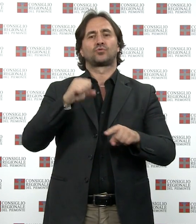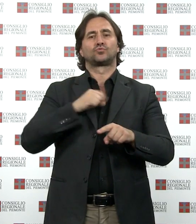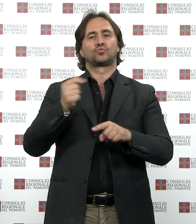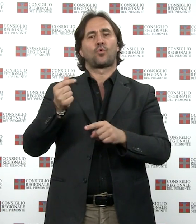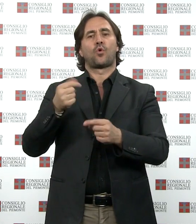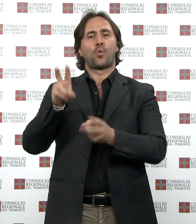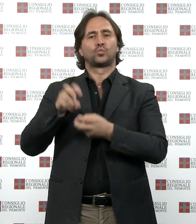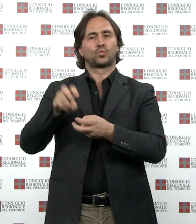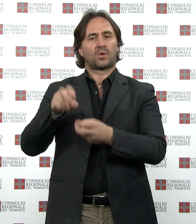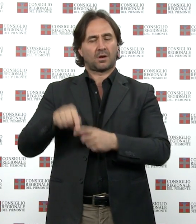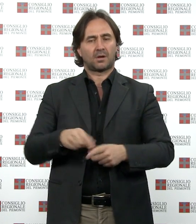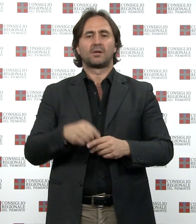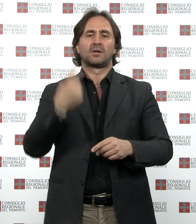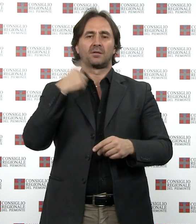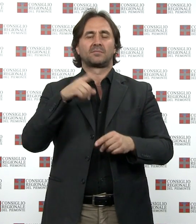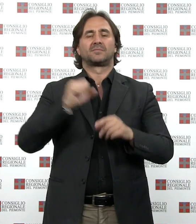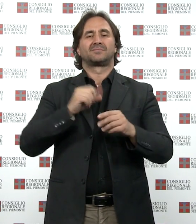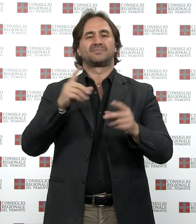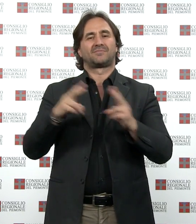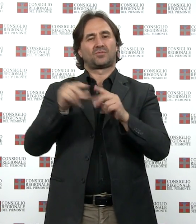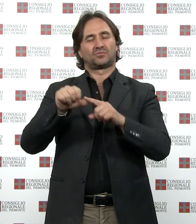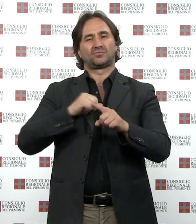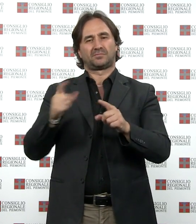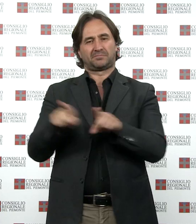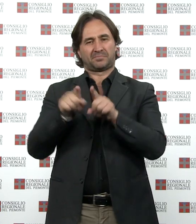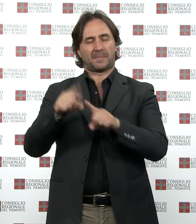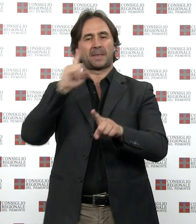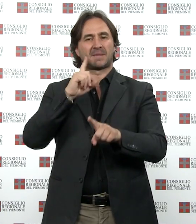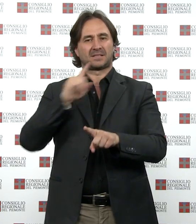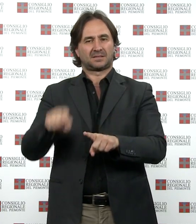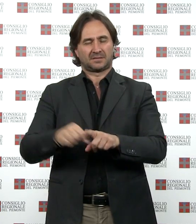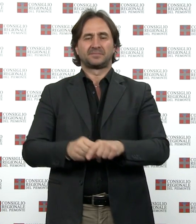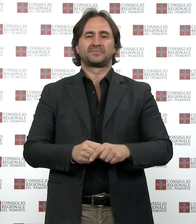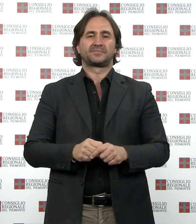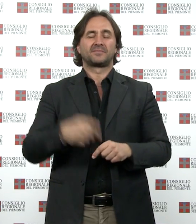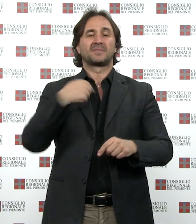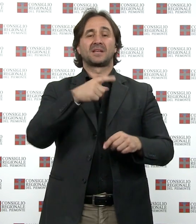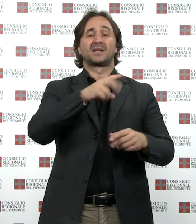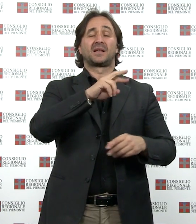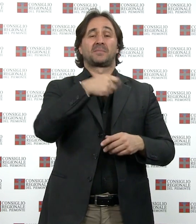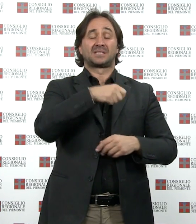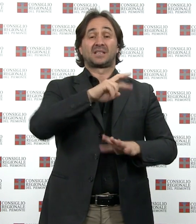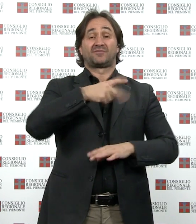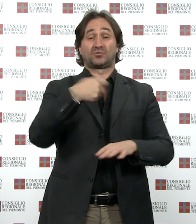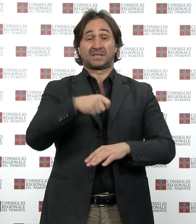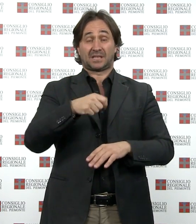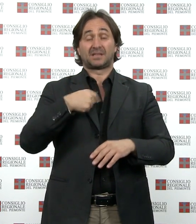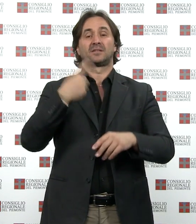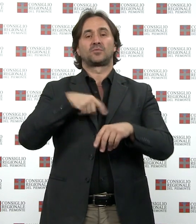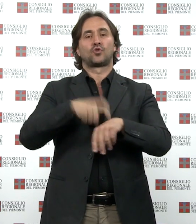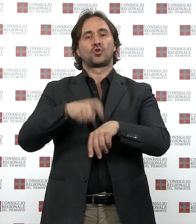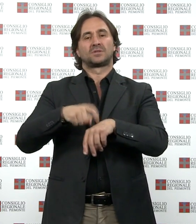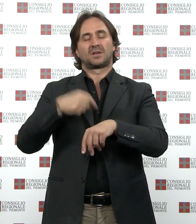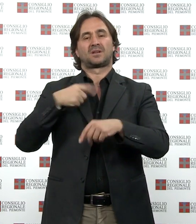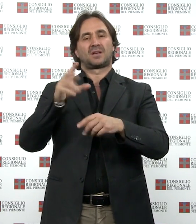con la manifestazione nazionale a Messina. Con il presidente e il vicepresidente di maggioranza del Consiglio, anche molti consiglieri regionali